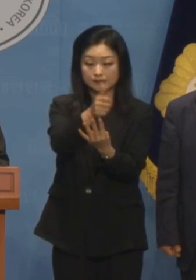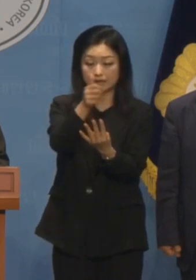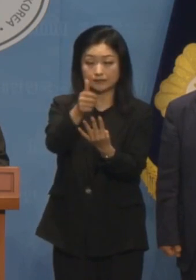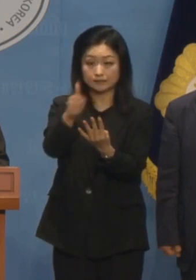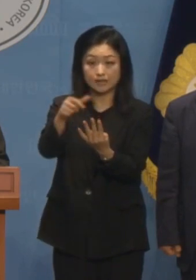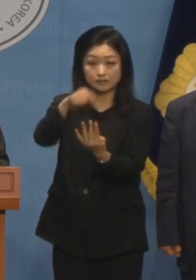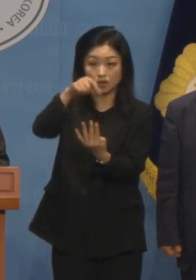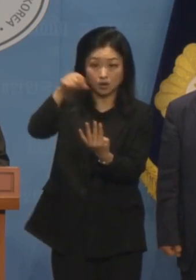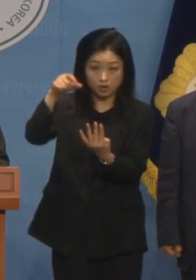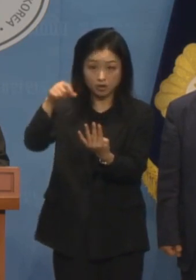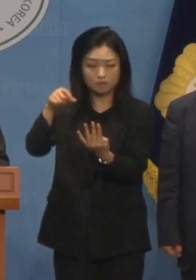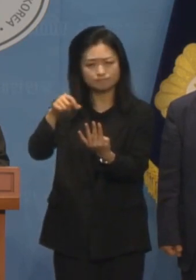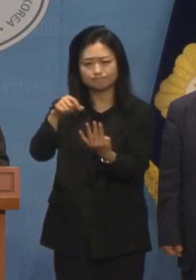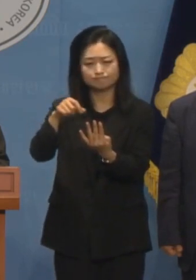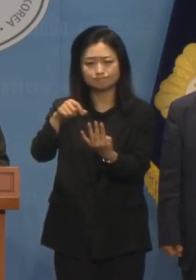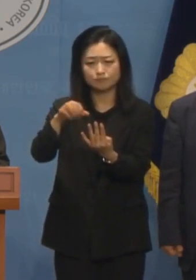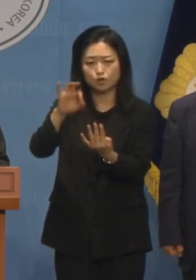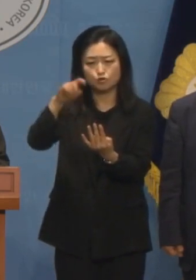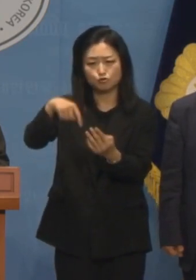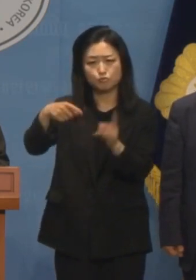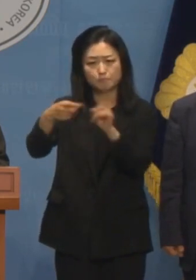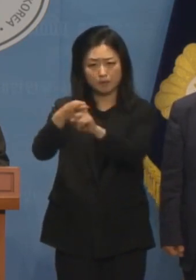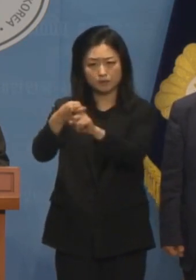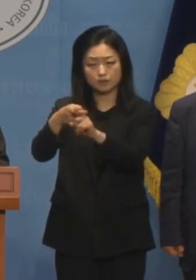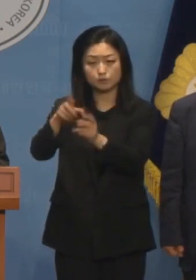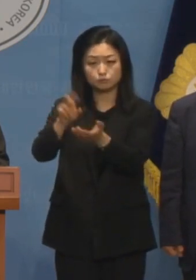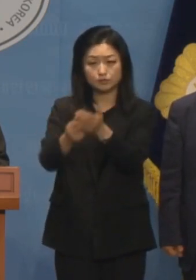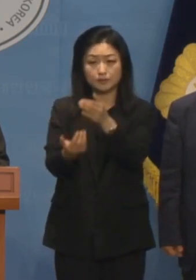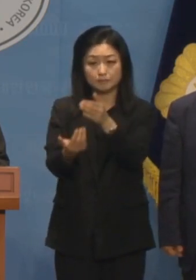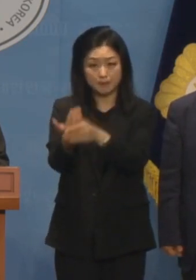과정 역시 매우 편향적으로 구성됐고 그 과정